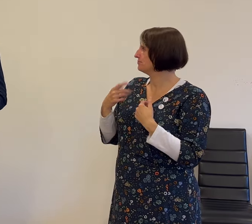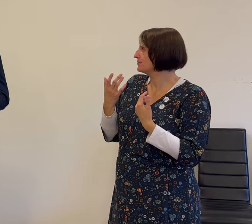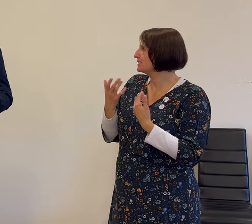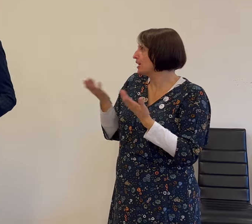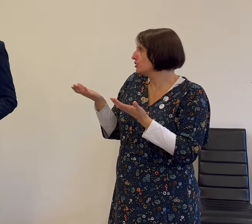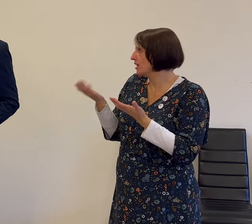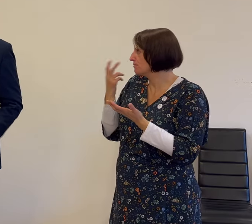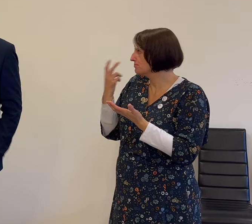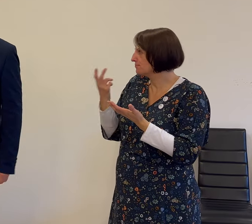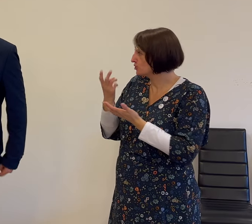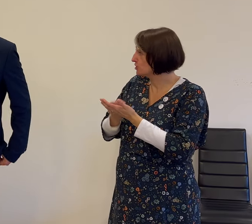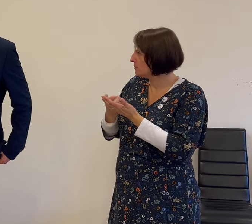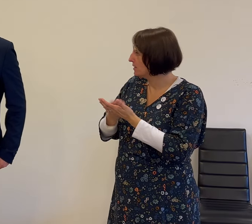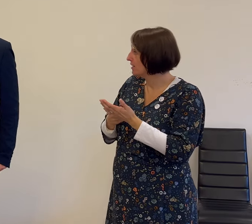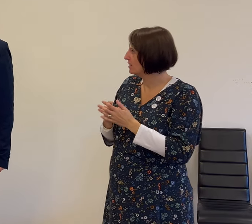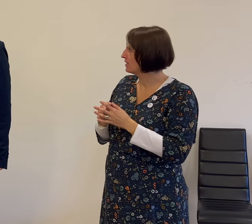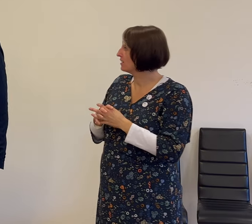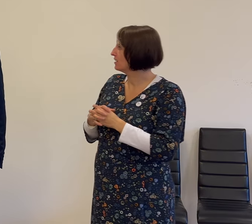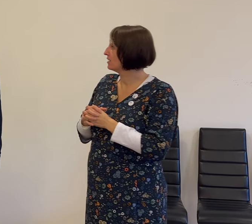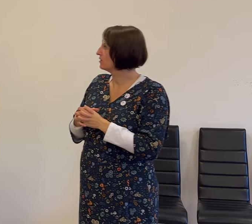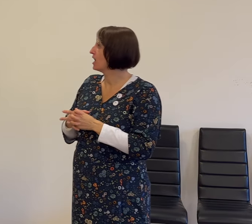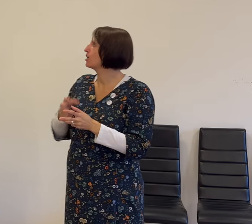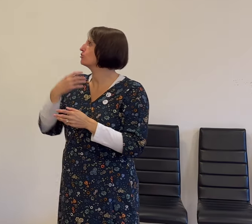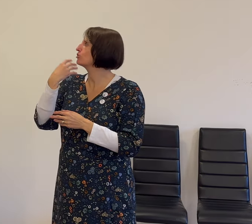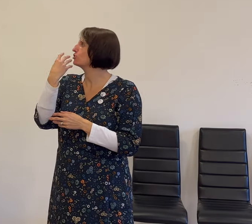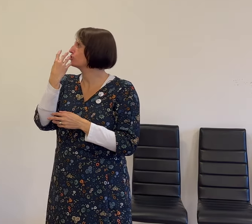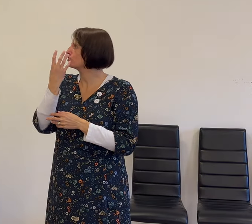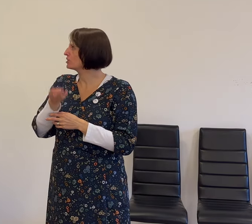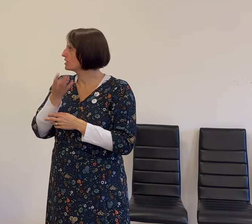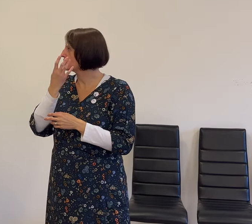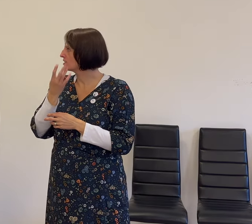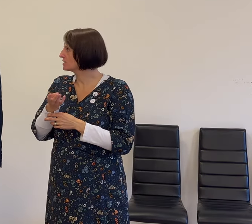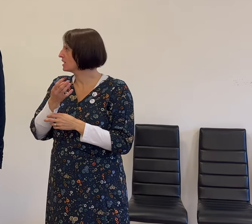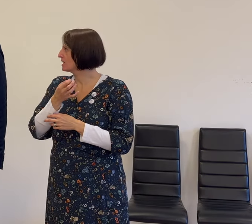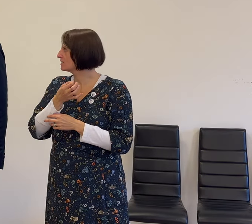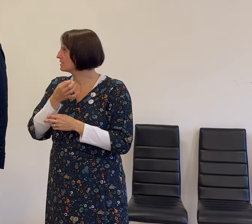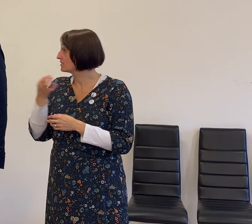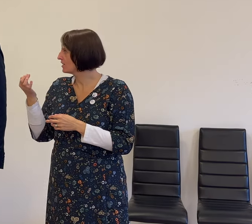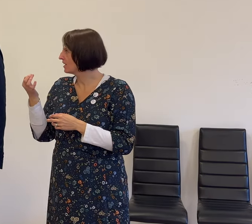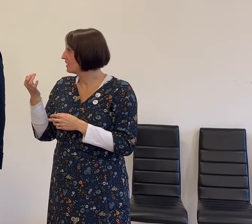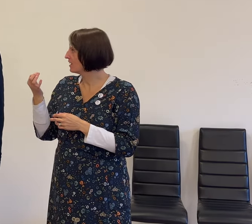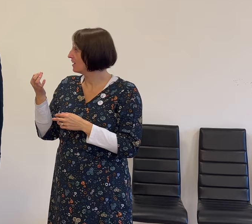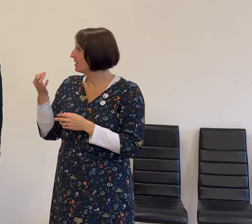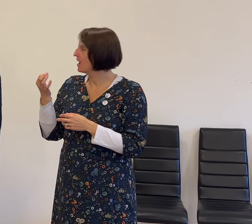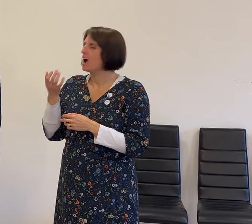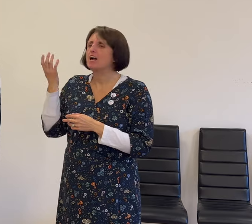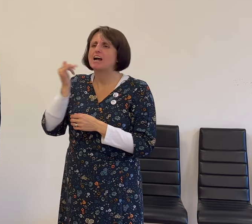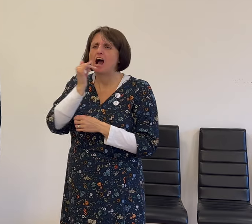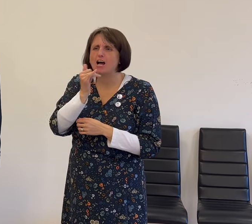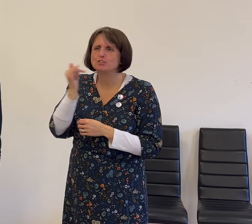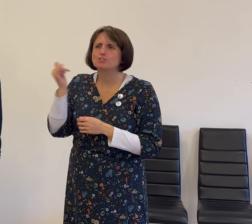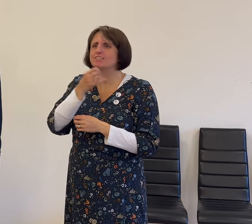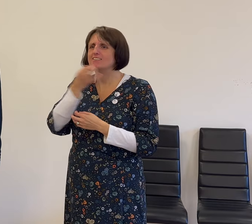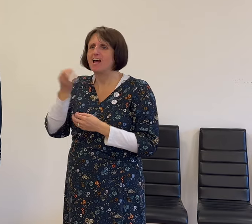Jo, za těch 40 dnů jim Goliáš dá dvě dávky strachu každý den.